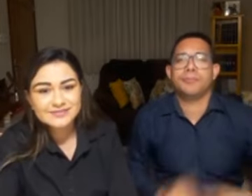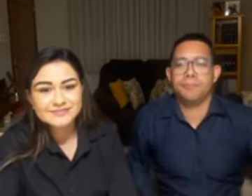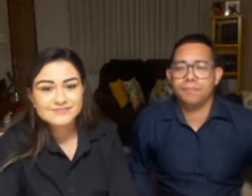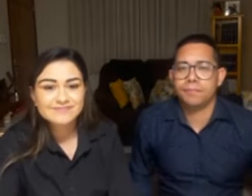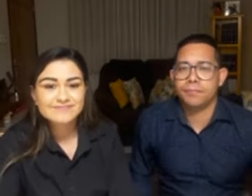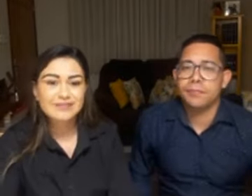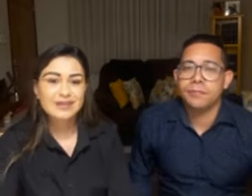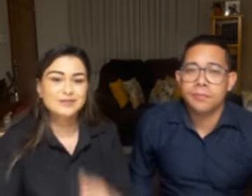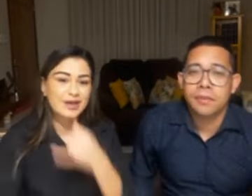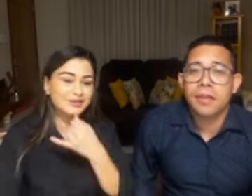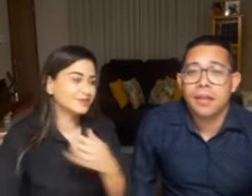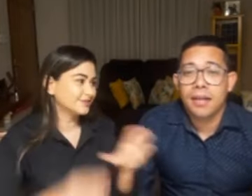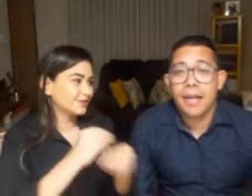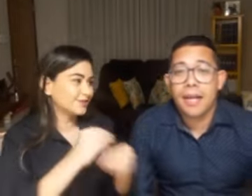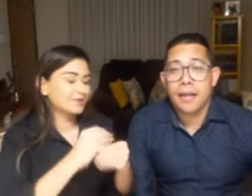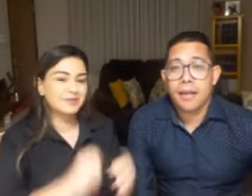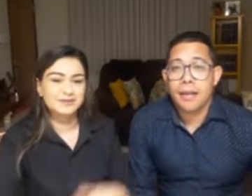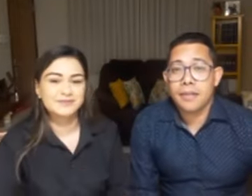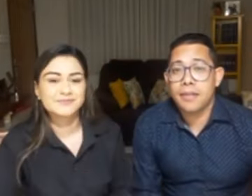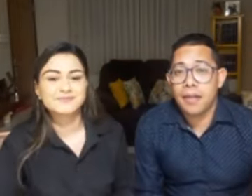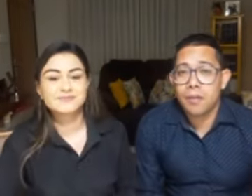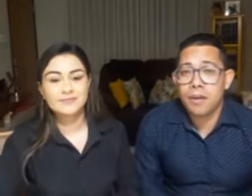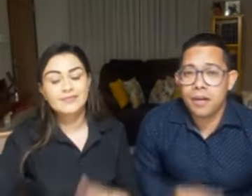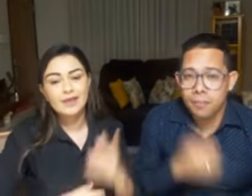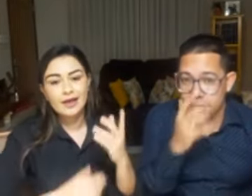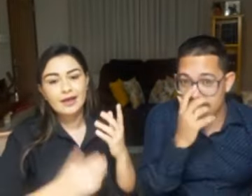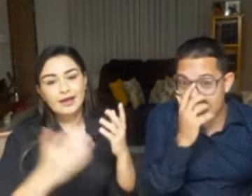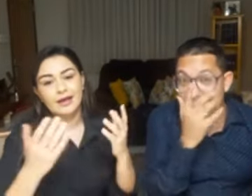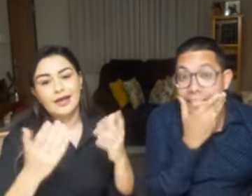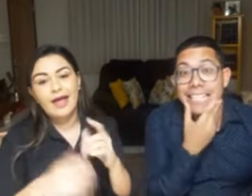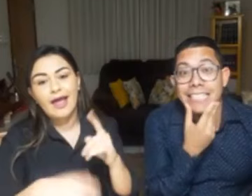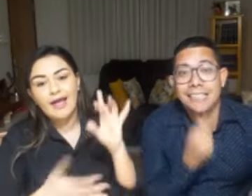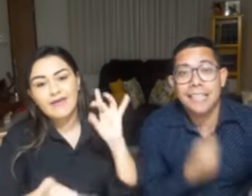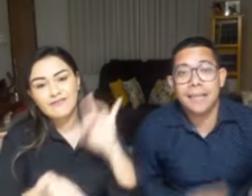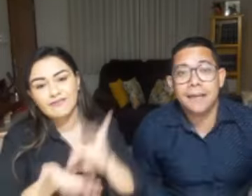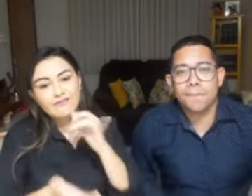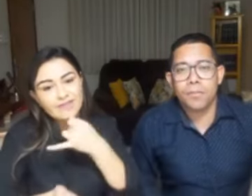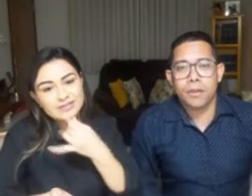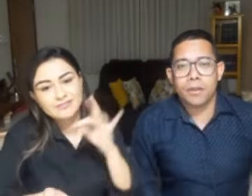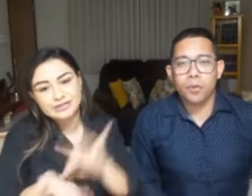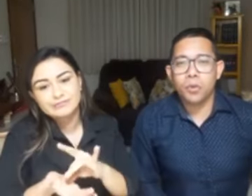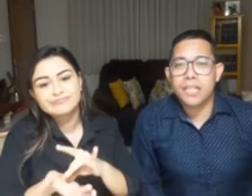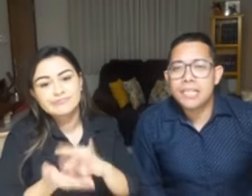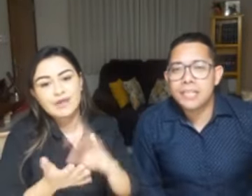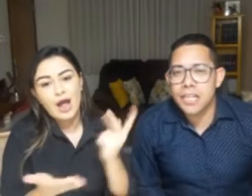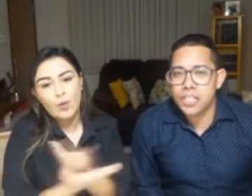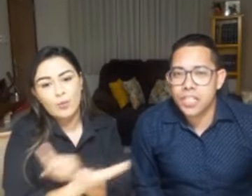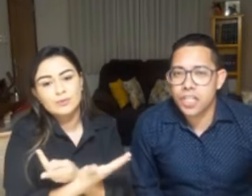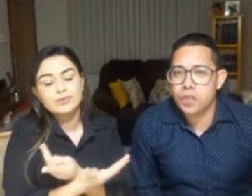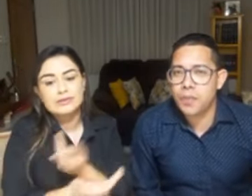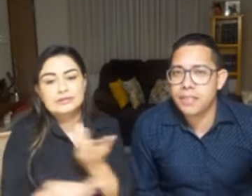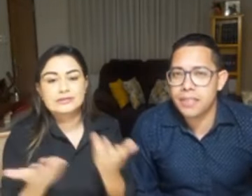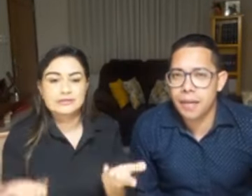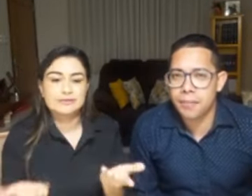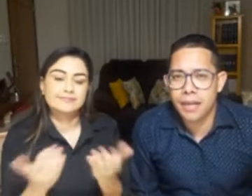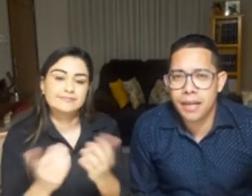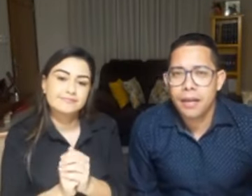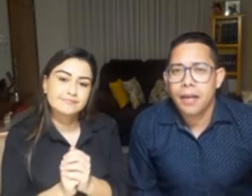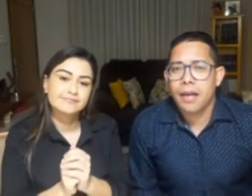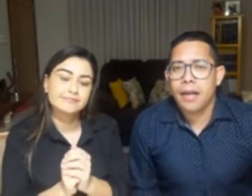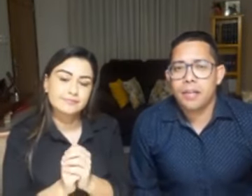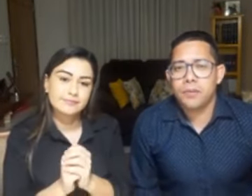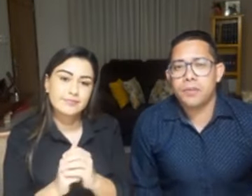né? Infelizmente. Essa é uma realidade, assim, muito gritante que a gente percebe,